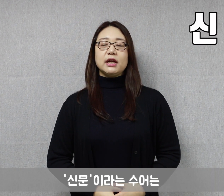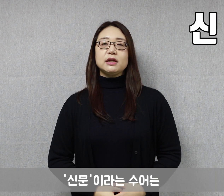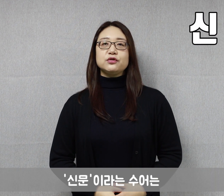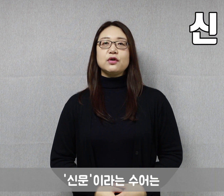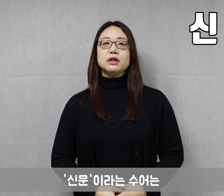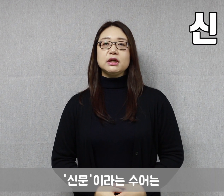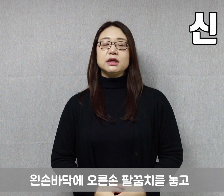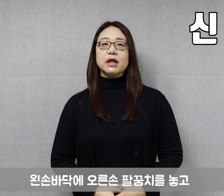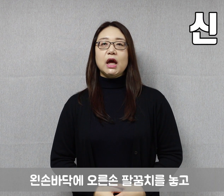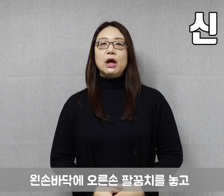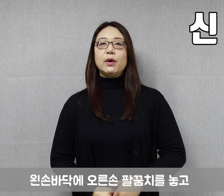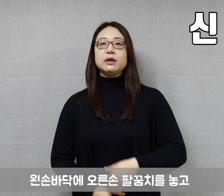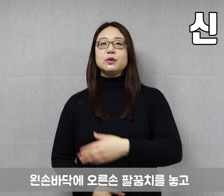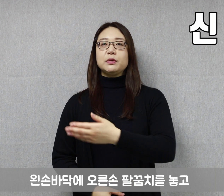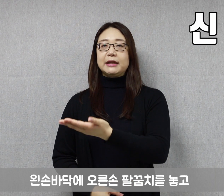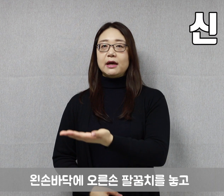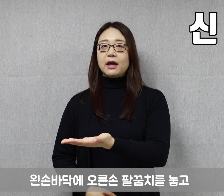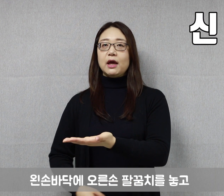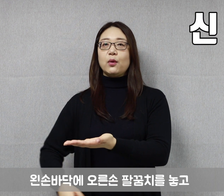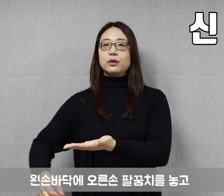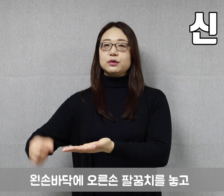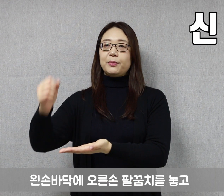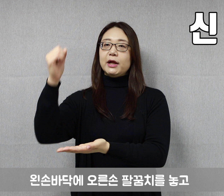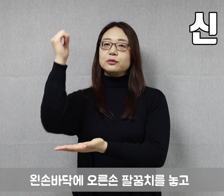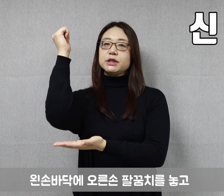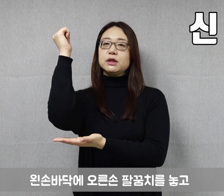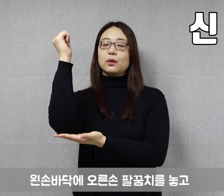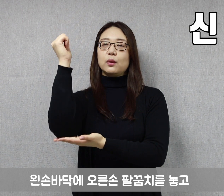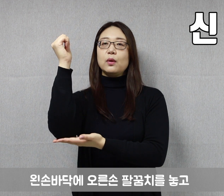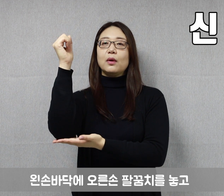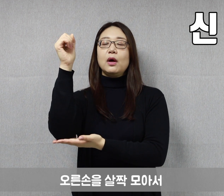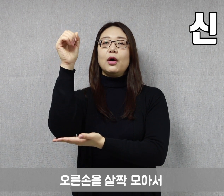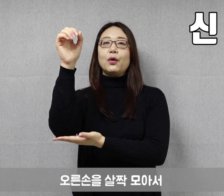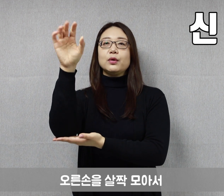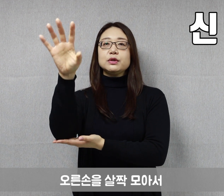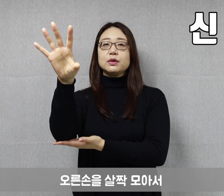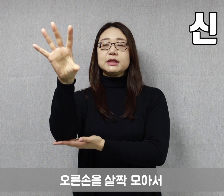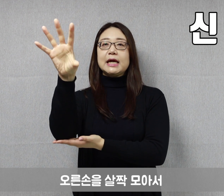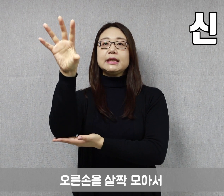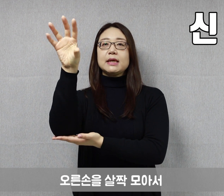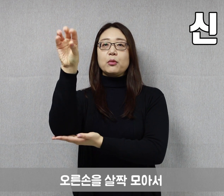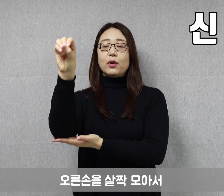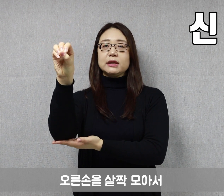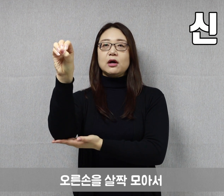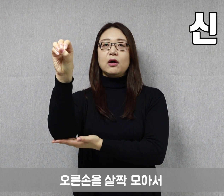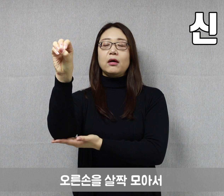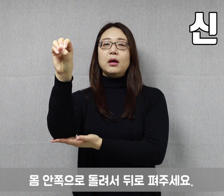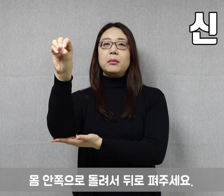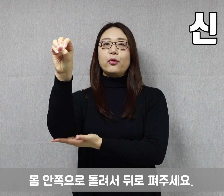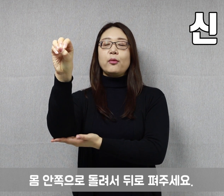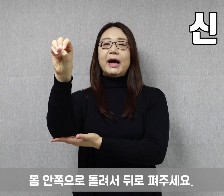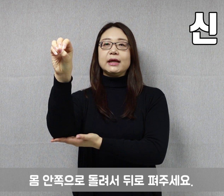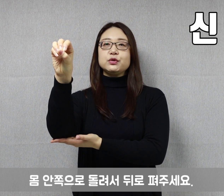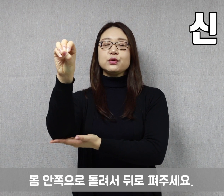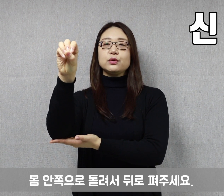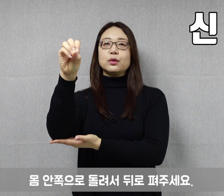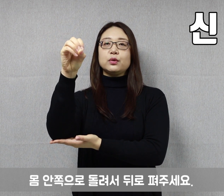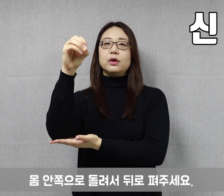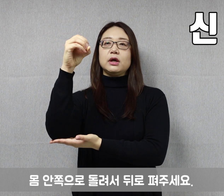신문이라는 수어는 왼손 바닥에 오른손 팔꿈치를 놓고 오른손을 살짝 모아서 몸 안쪽으로